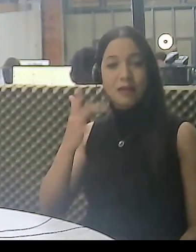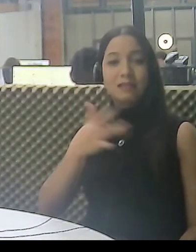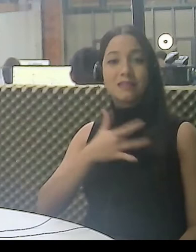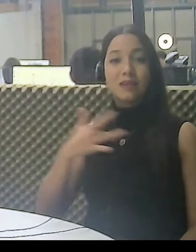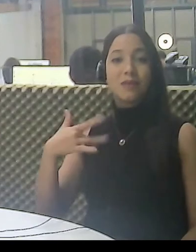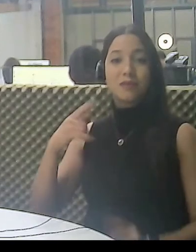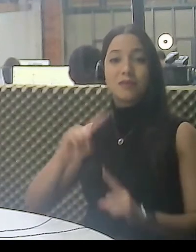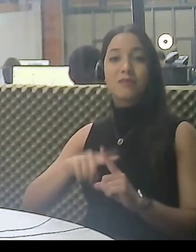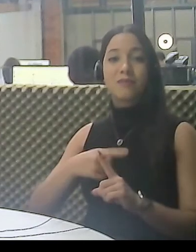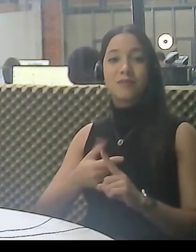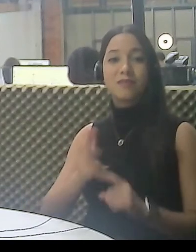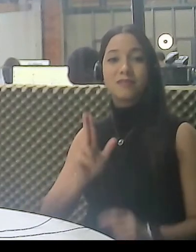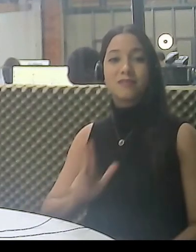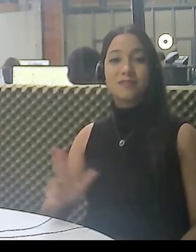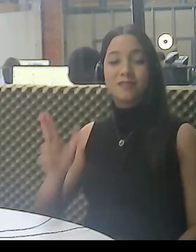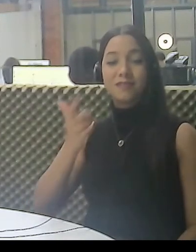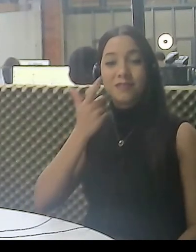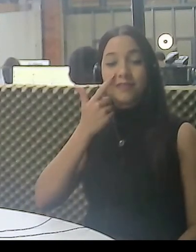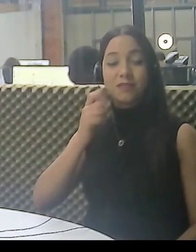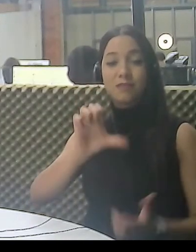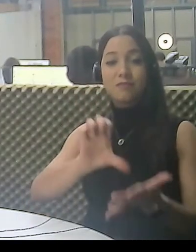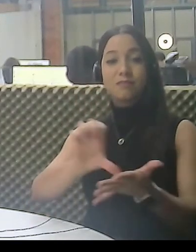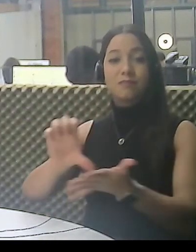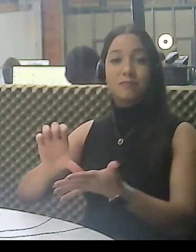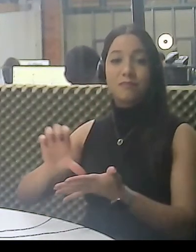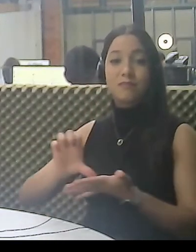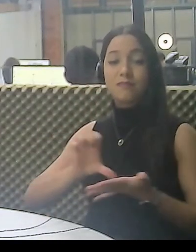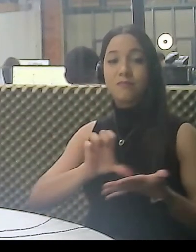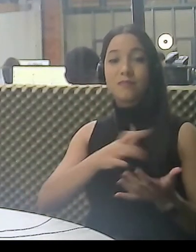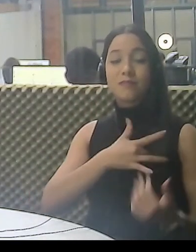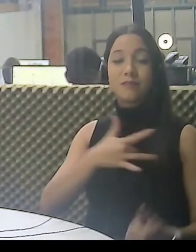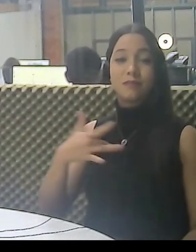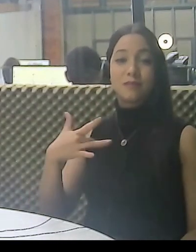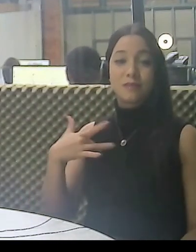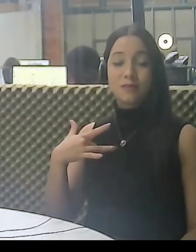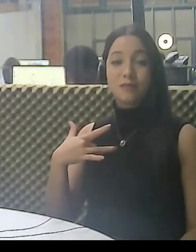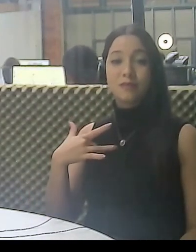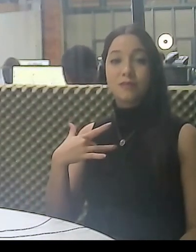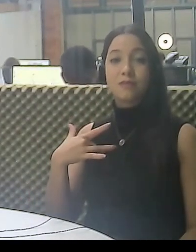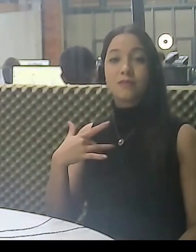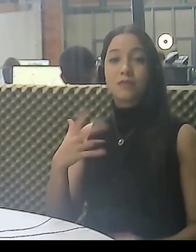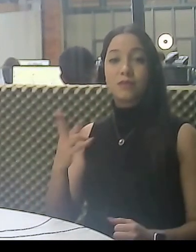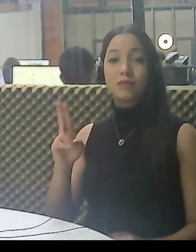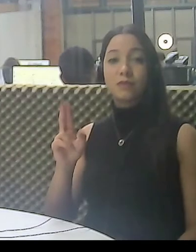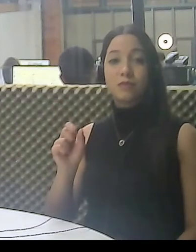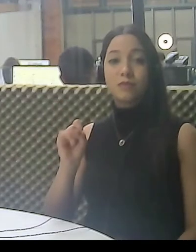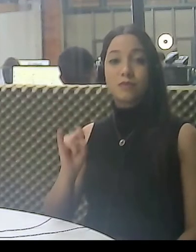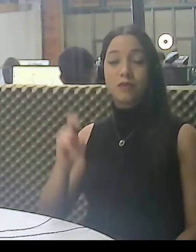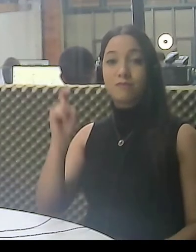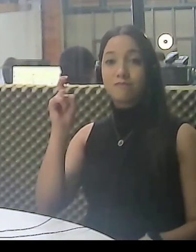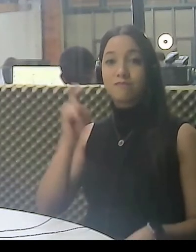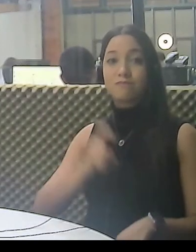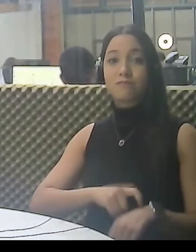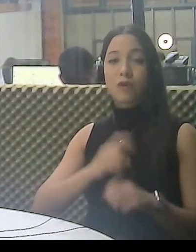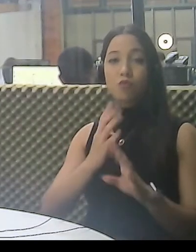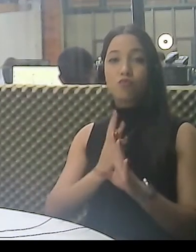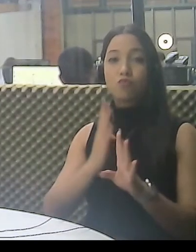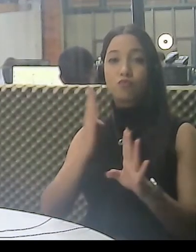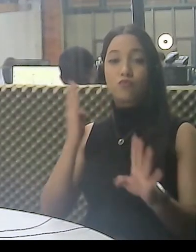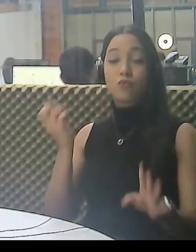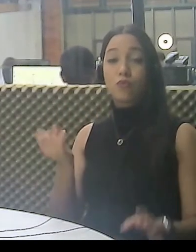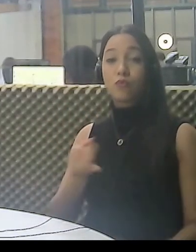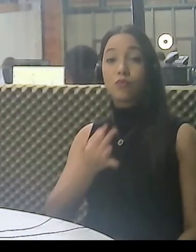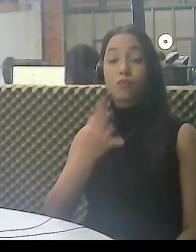Mais Uberlândia, você pode conferir a localização das unidades de saúde, o movimento nas UAIs em tempo real das filas e